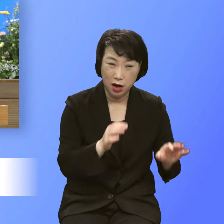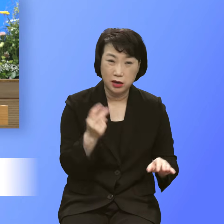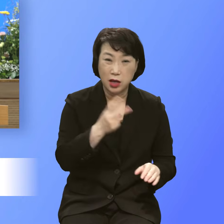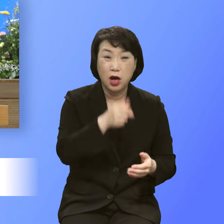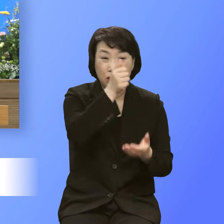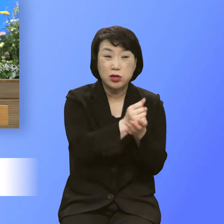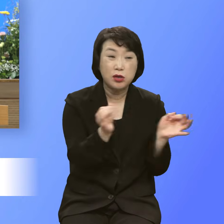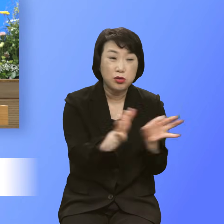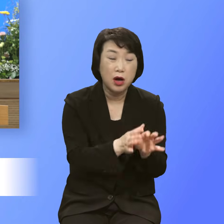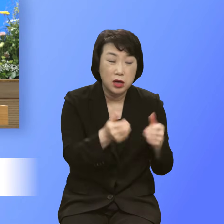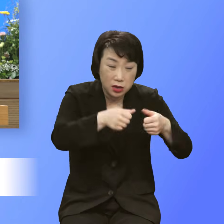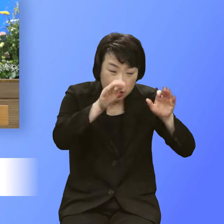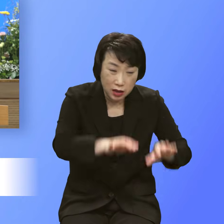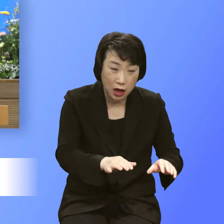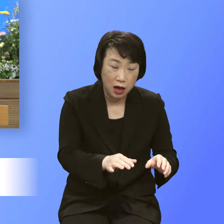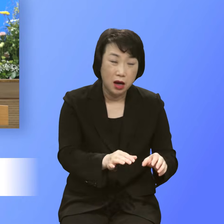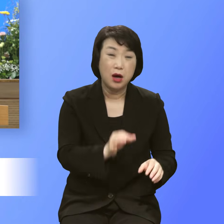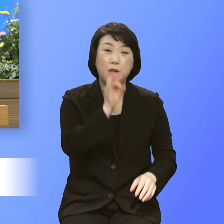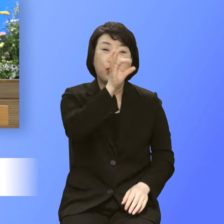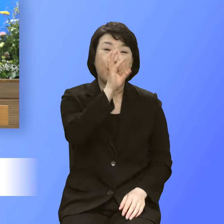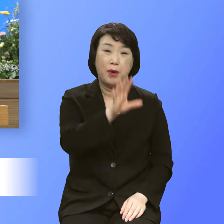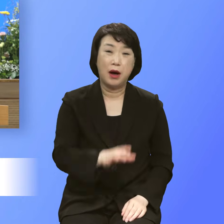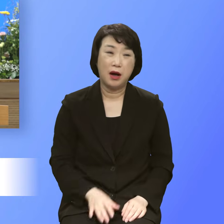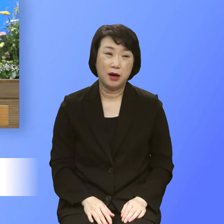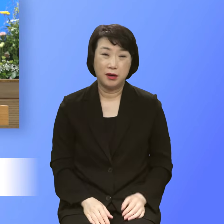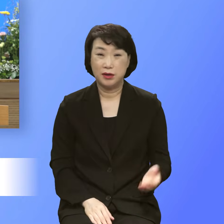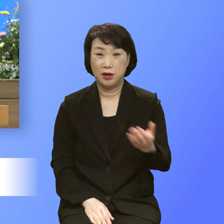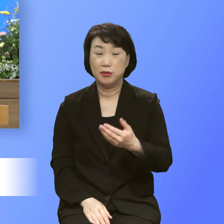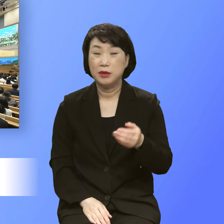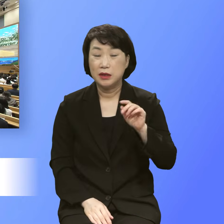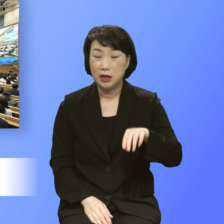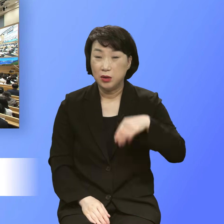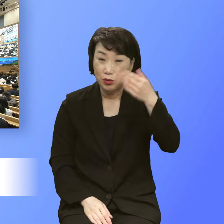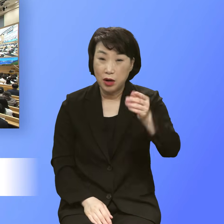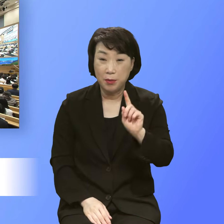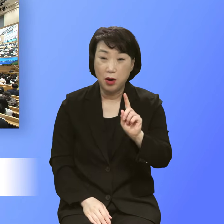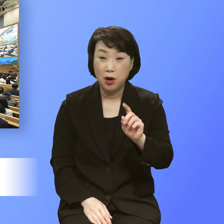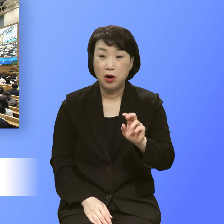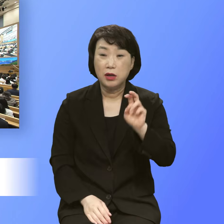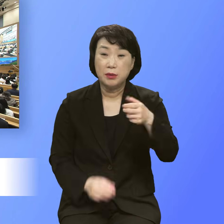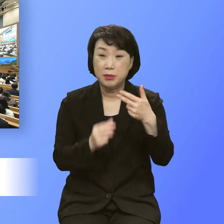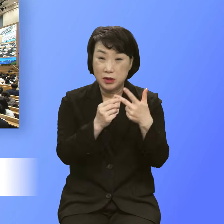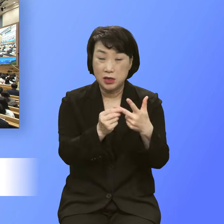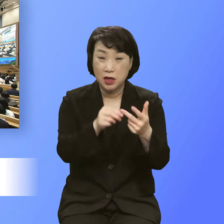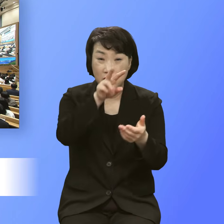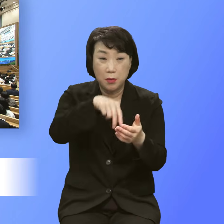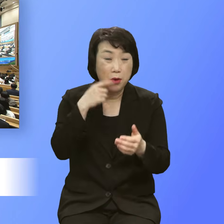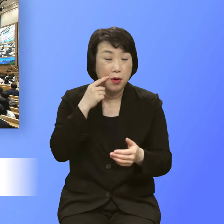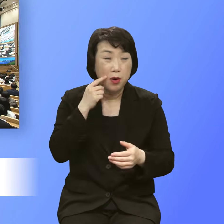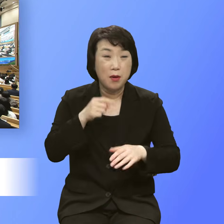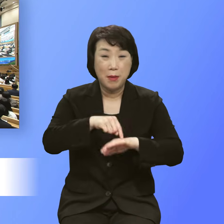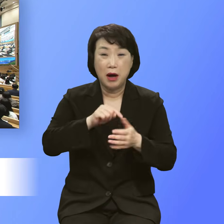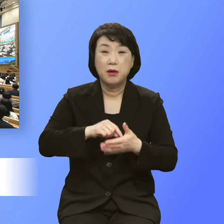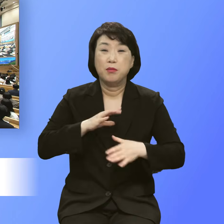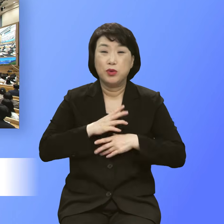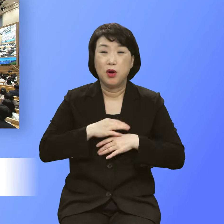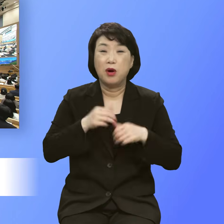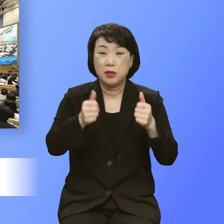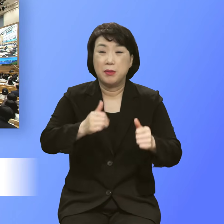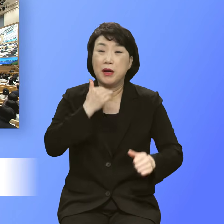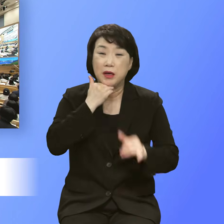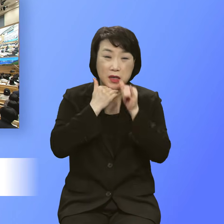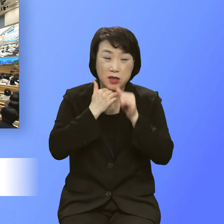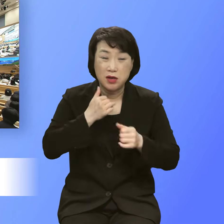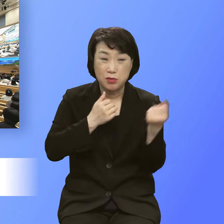않은 죄사가 없고. 그대 읽어봐 27절. 오직 무서운 마음으로 심판을 기다리는 것과 대적하는